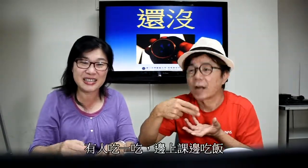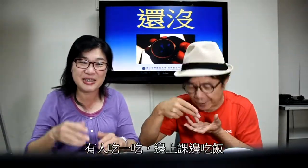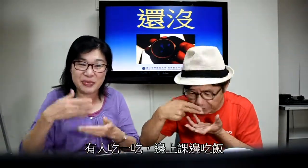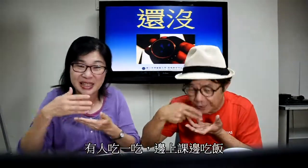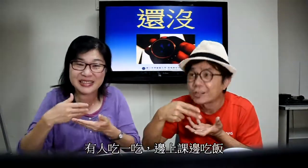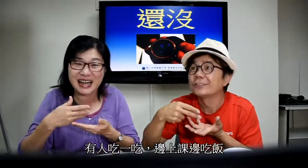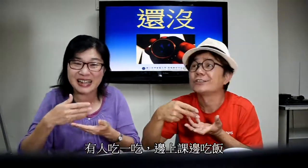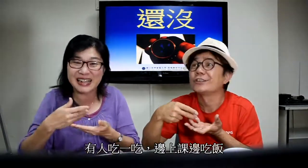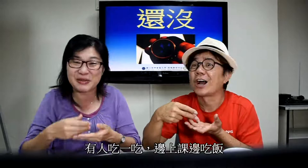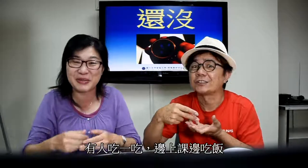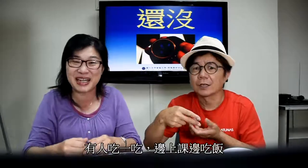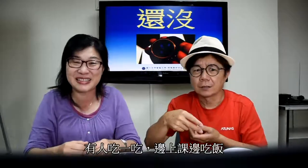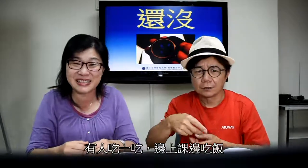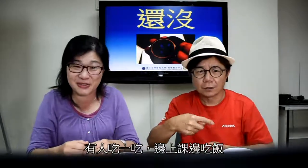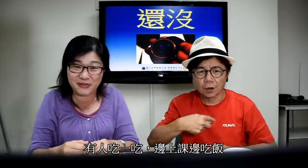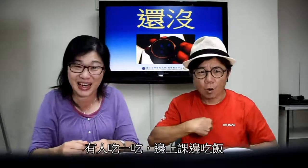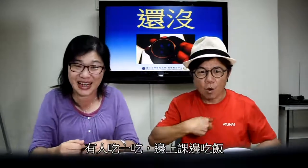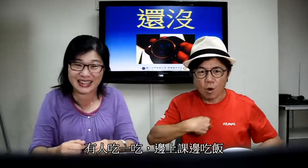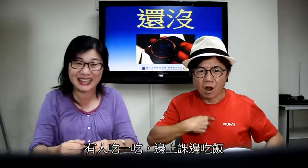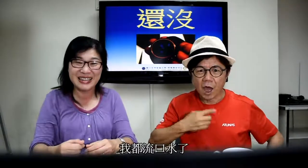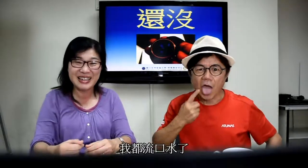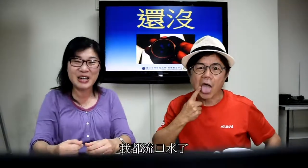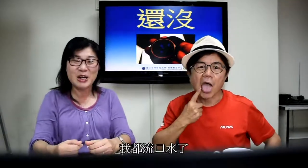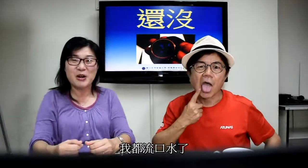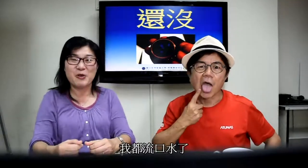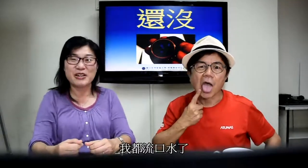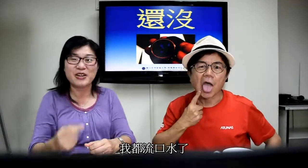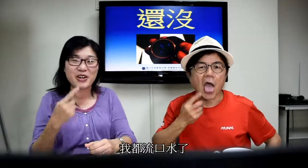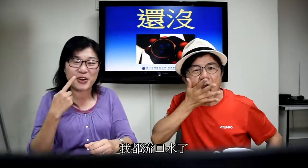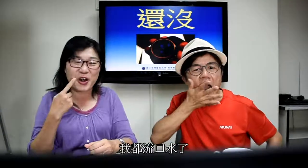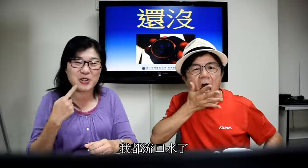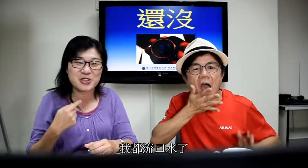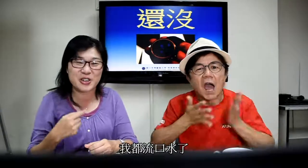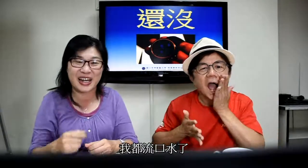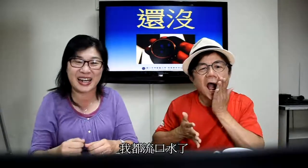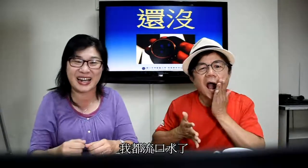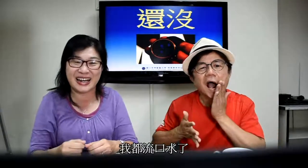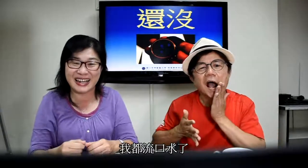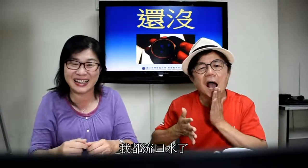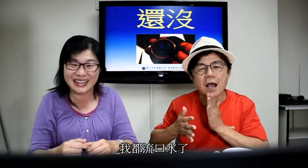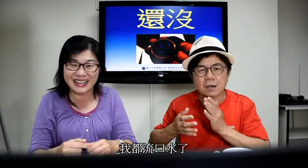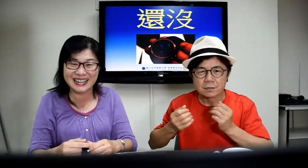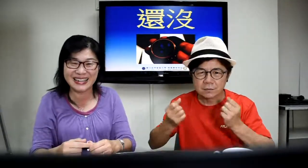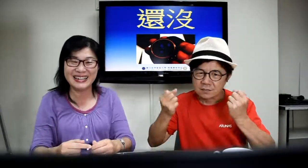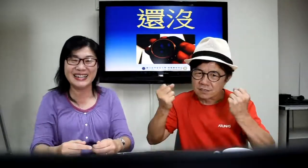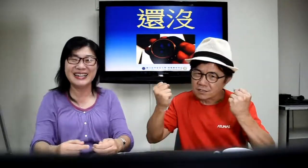边上课边吃饭，我都流口水了。